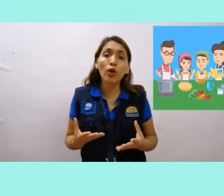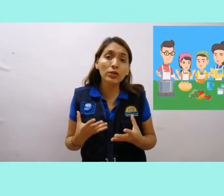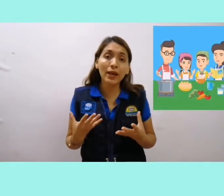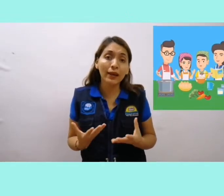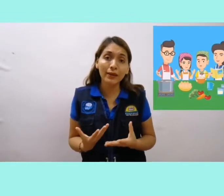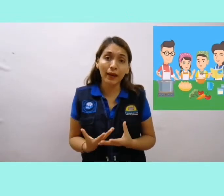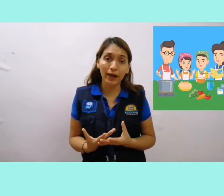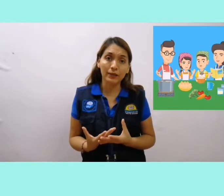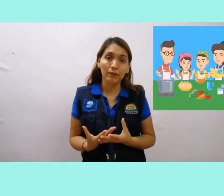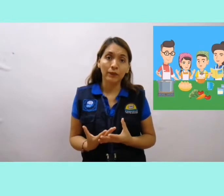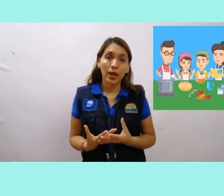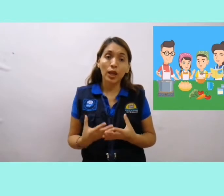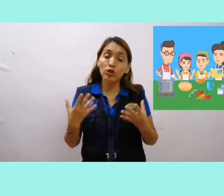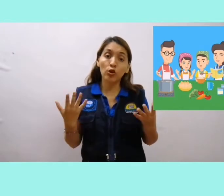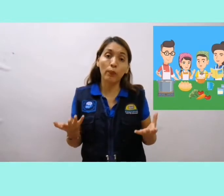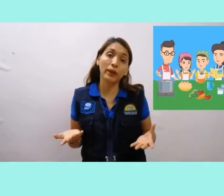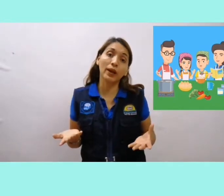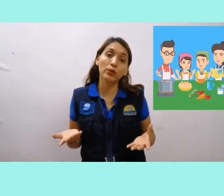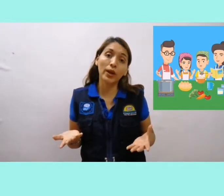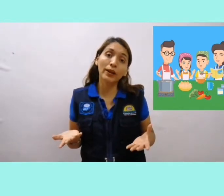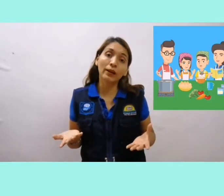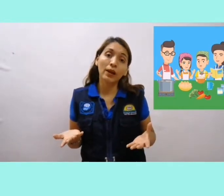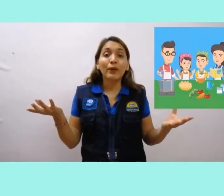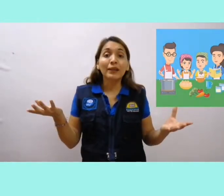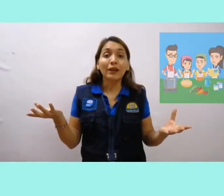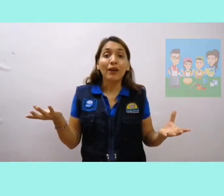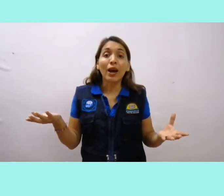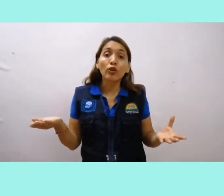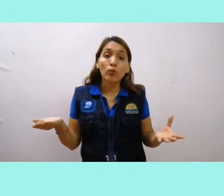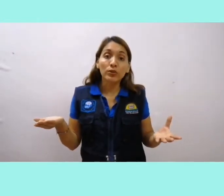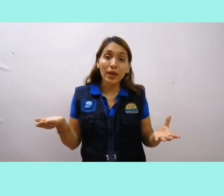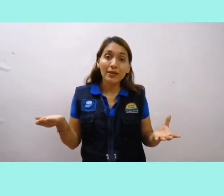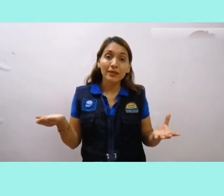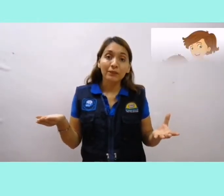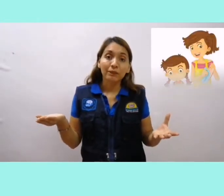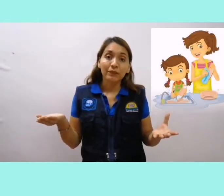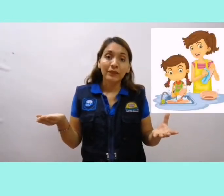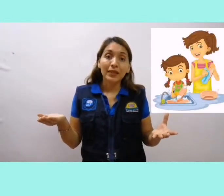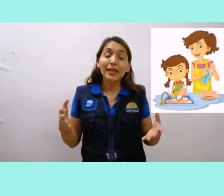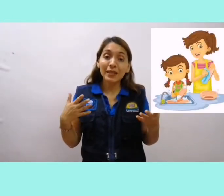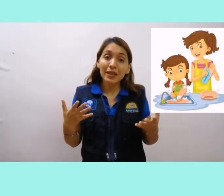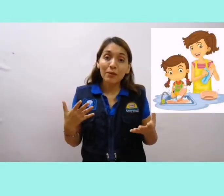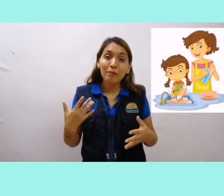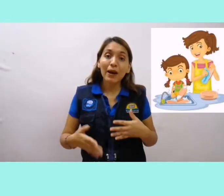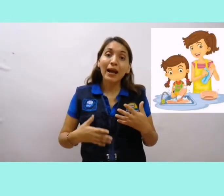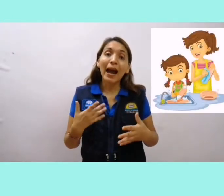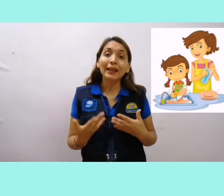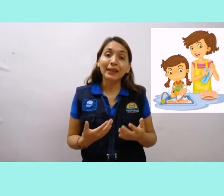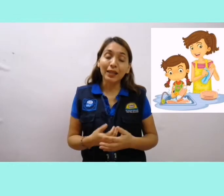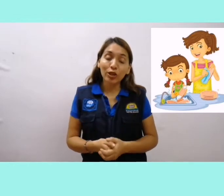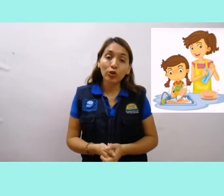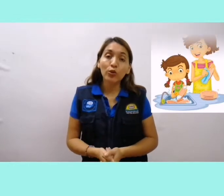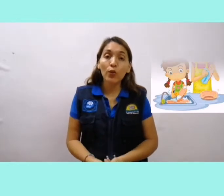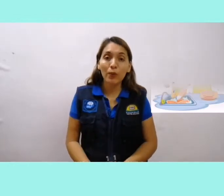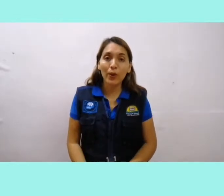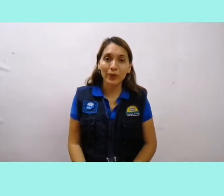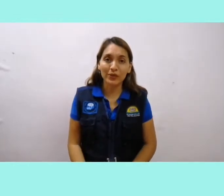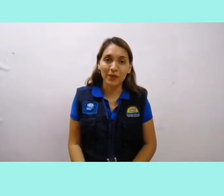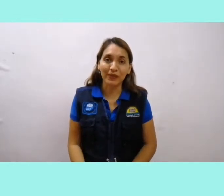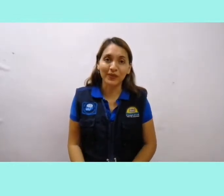cosas Que hay en casa Ellos los pueden ayudar Pueden trabajar Con ustedes Y así Van adquiriendo Nuevos conocimientos